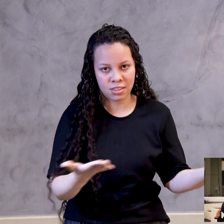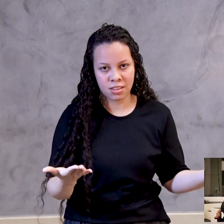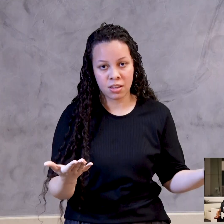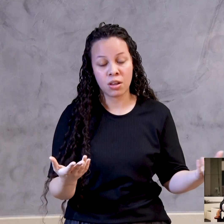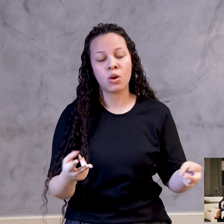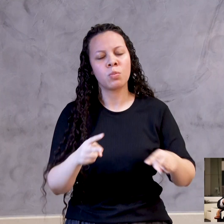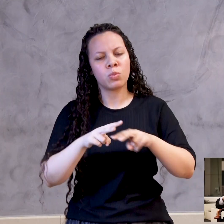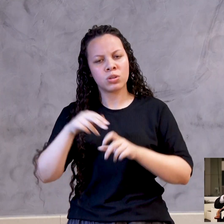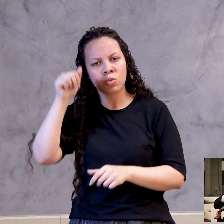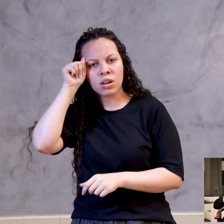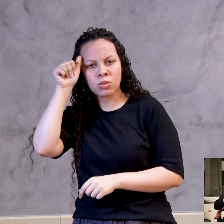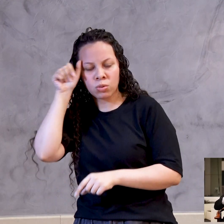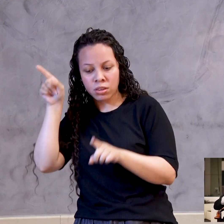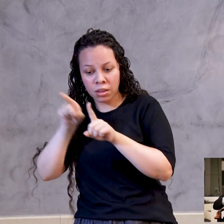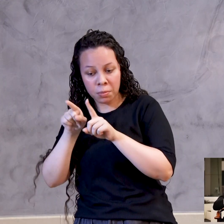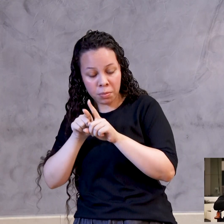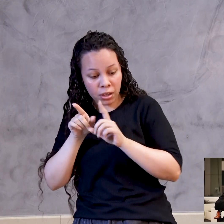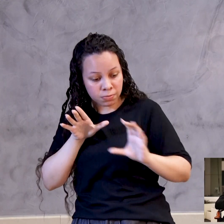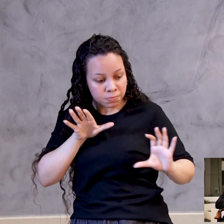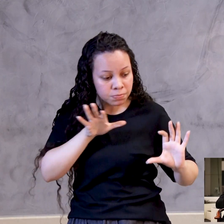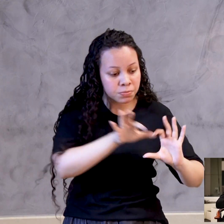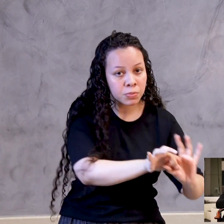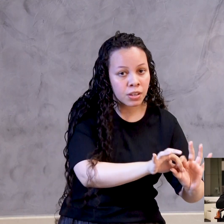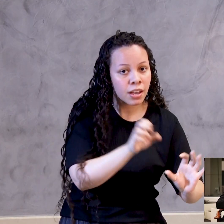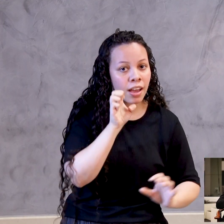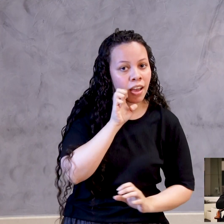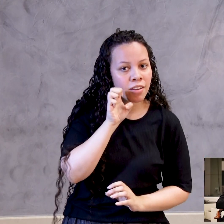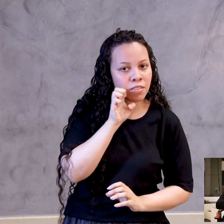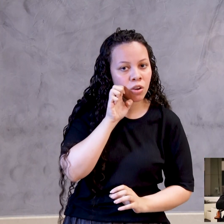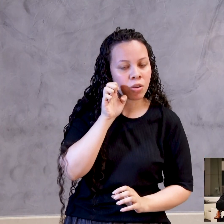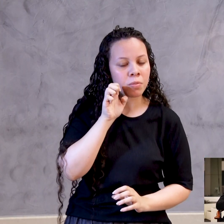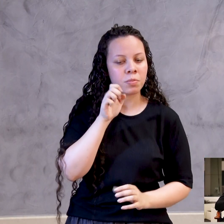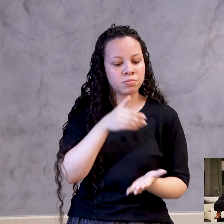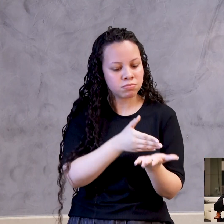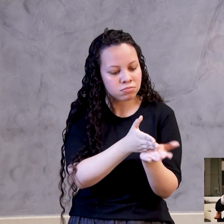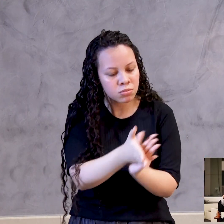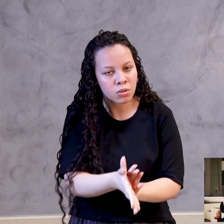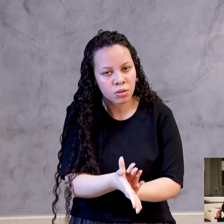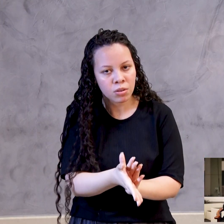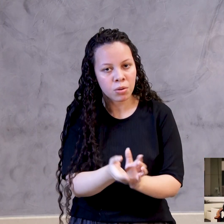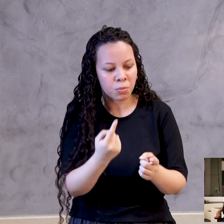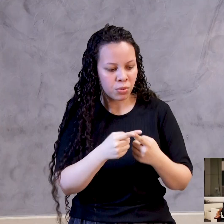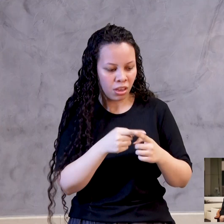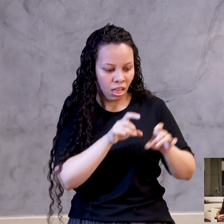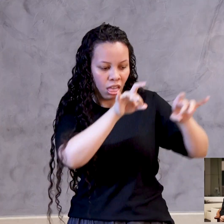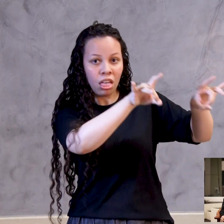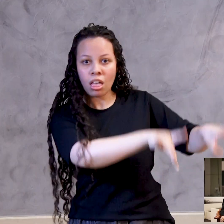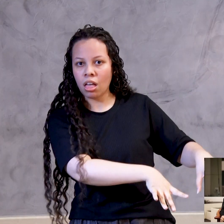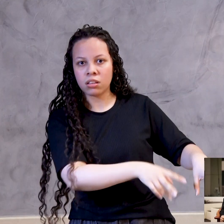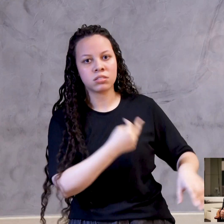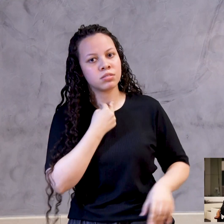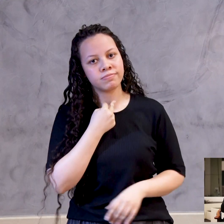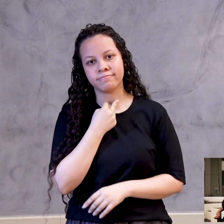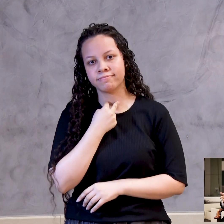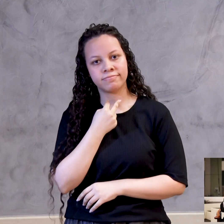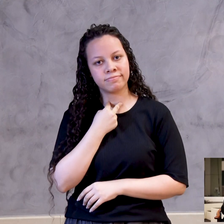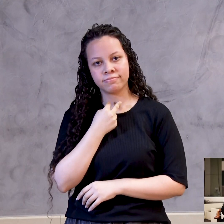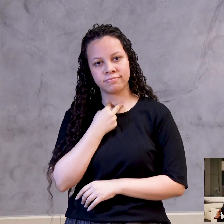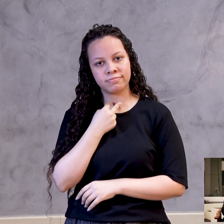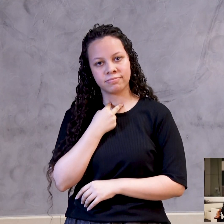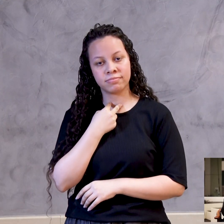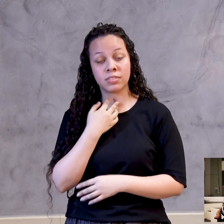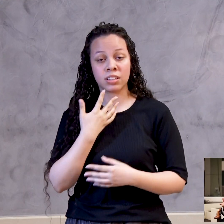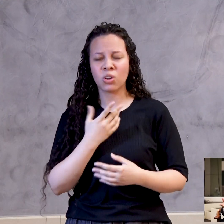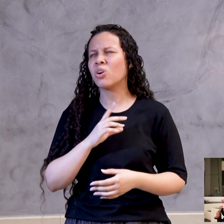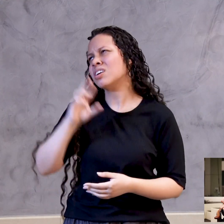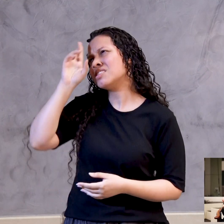sua esposa porque ele não poderia deixar parte de si mesmo. Ele não poderia perdê-la. cria outra,